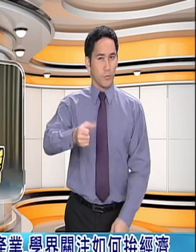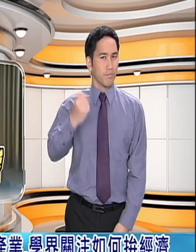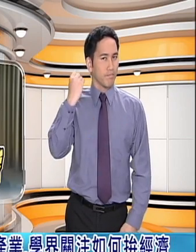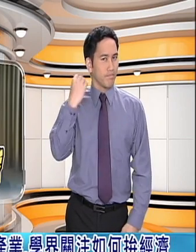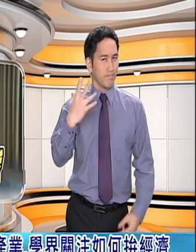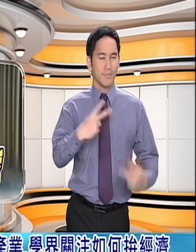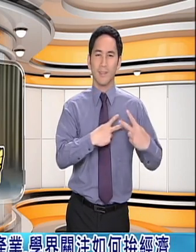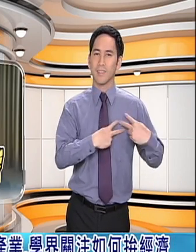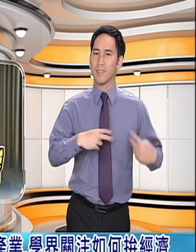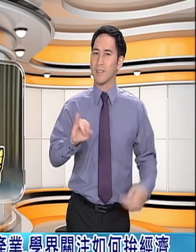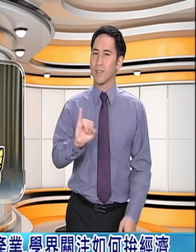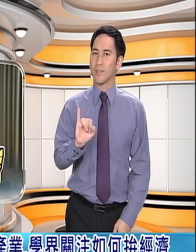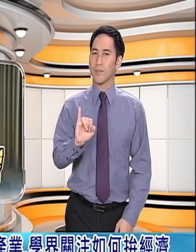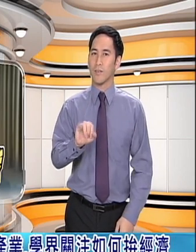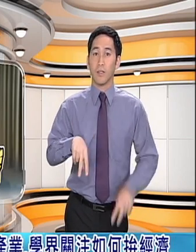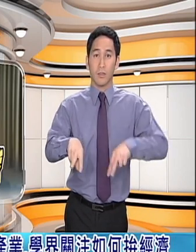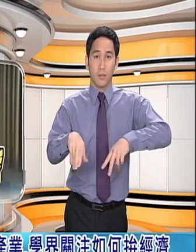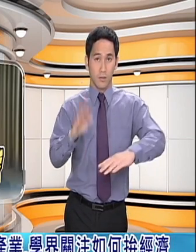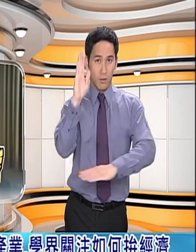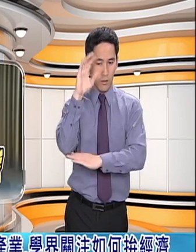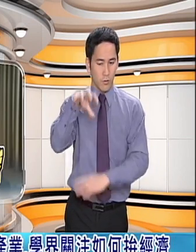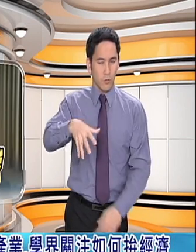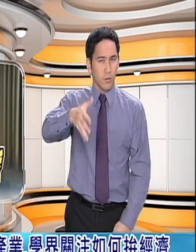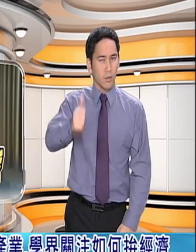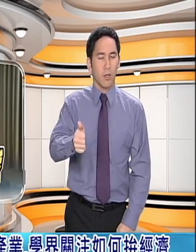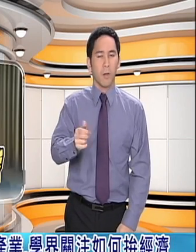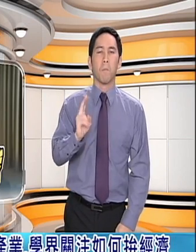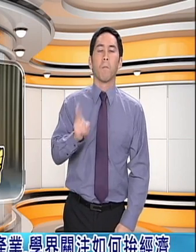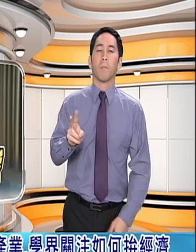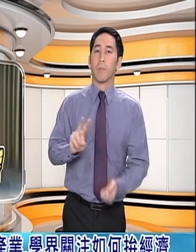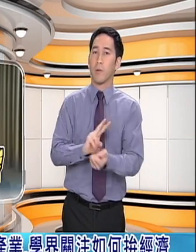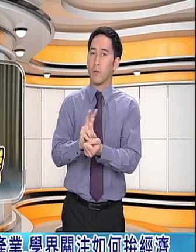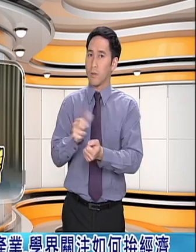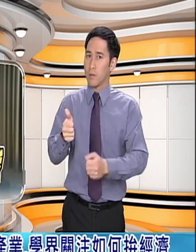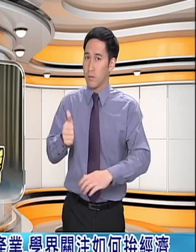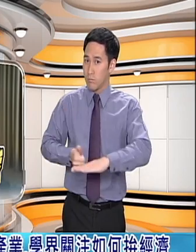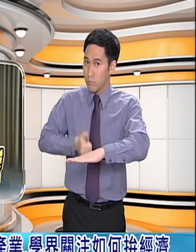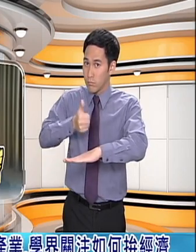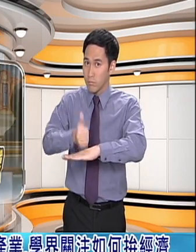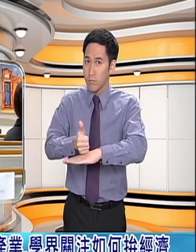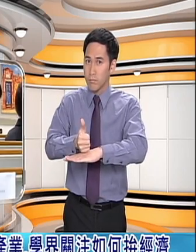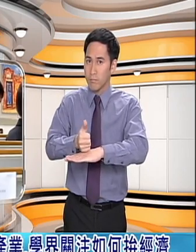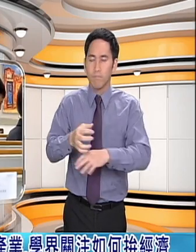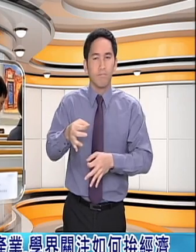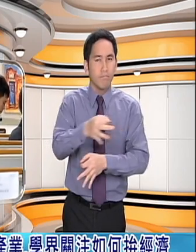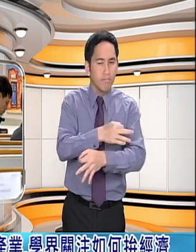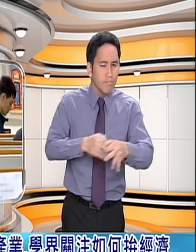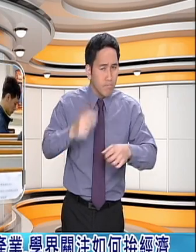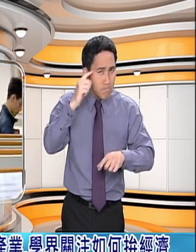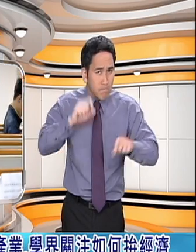准总统蔡英文找林权担任行政院长，未来要怎么拼经济备受关